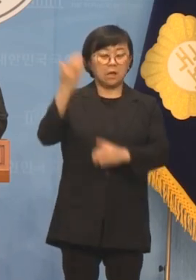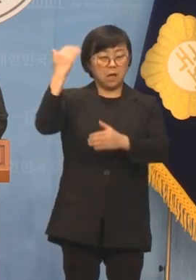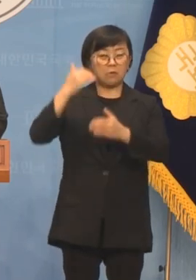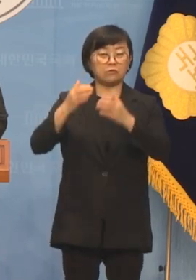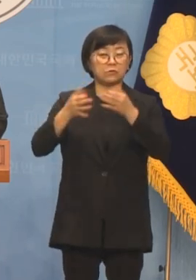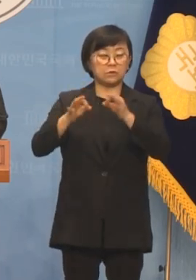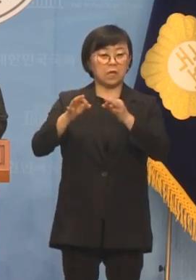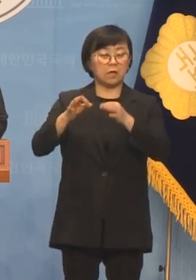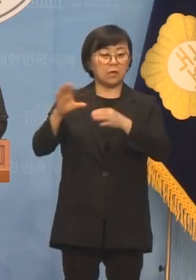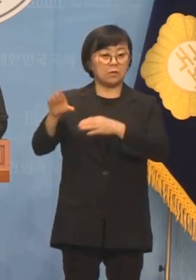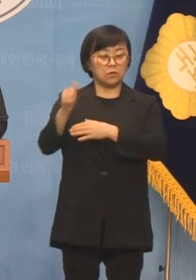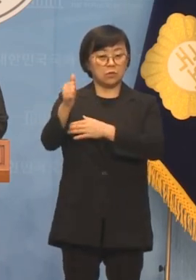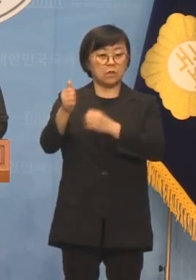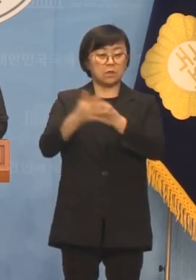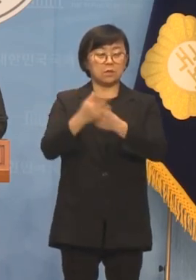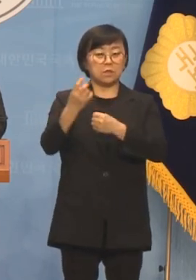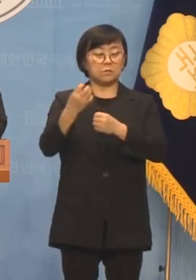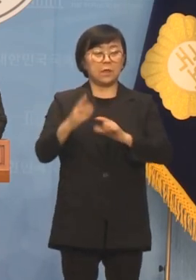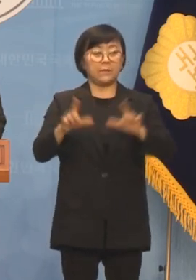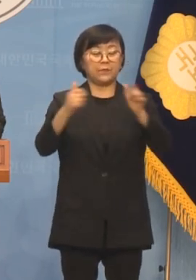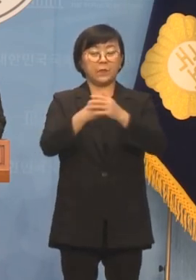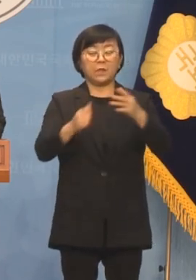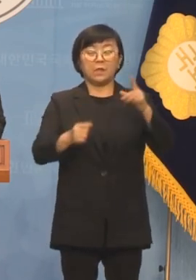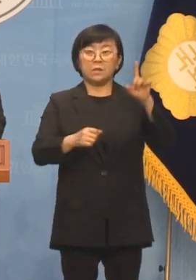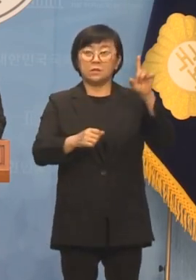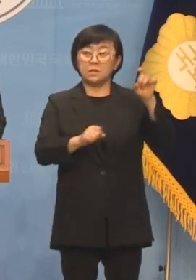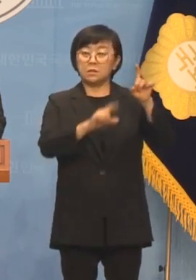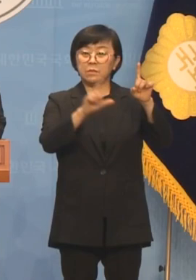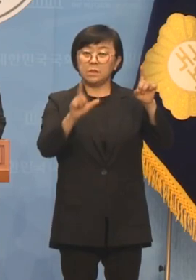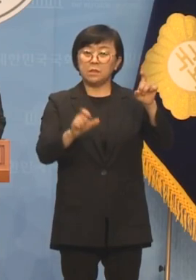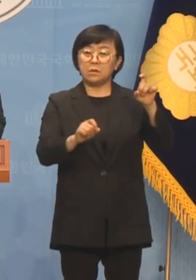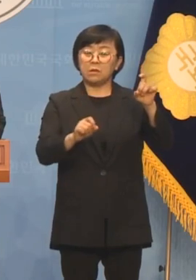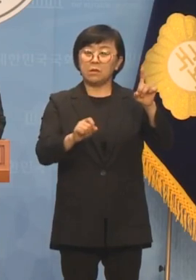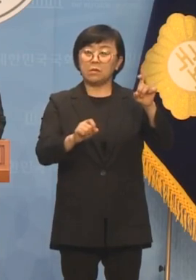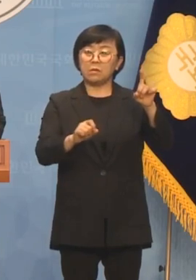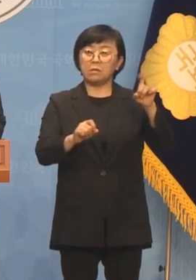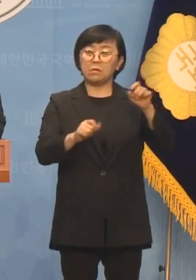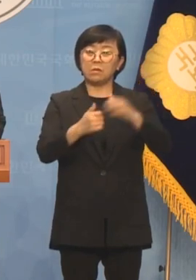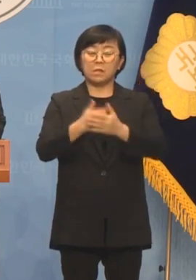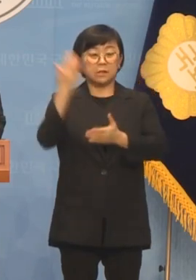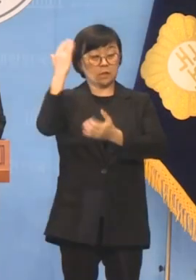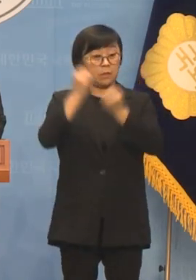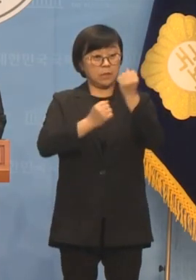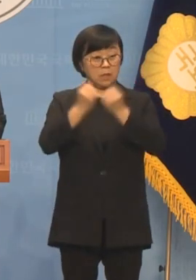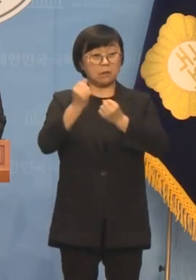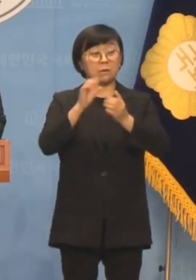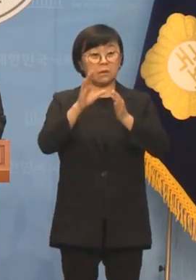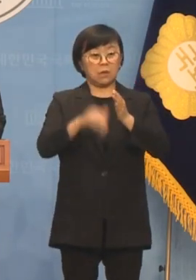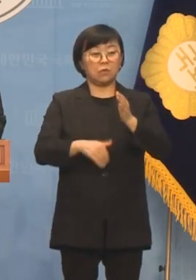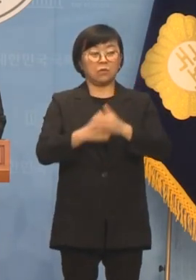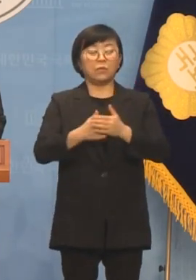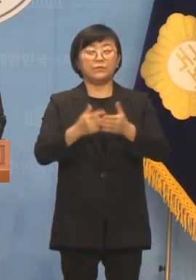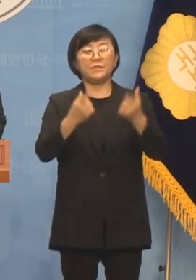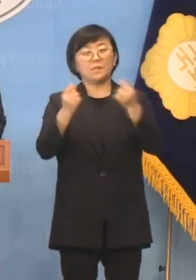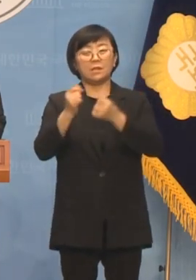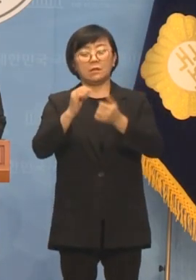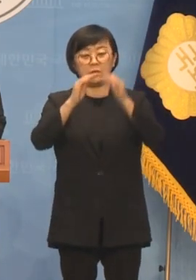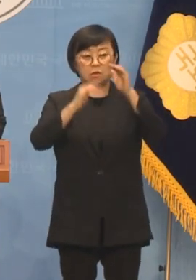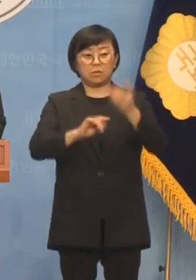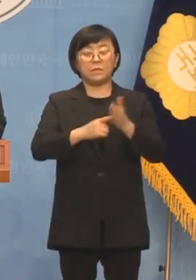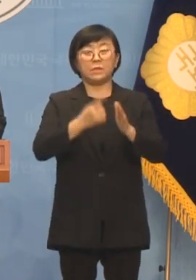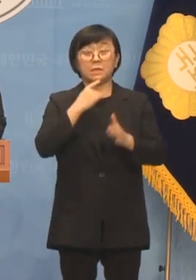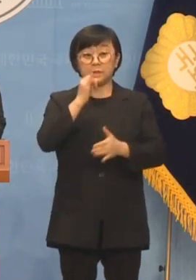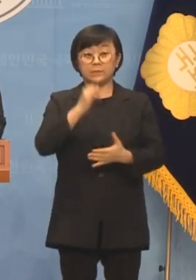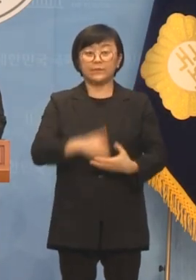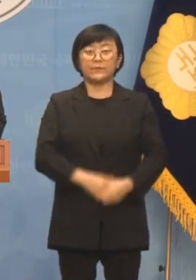한국은행 총재는 2023년 11월 한국은행 대한성공회의소 세미나에서도 비슷한 발언을 한 바가